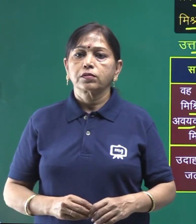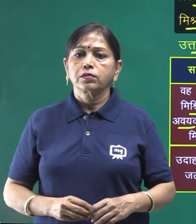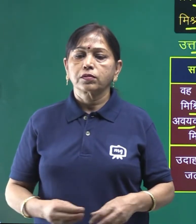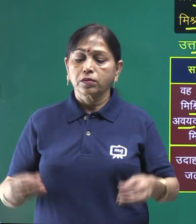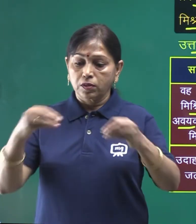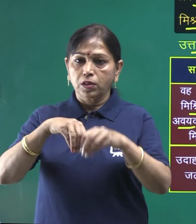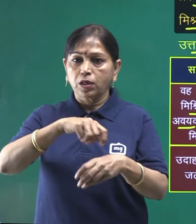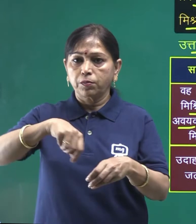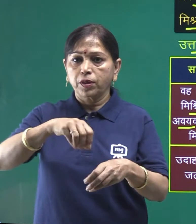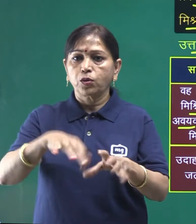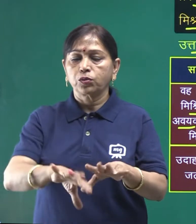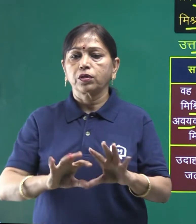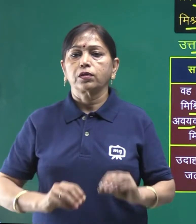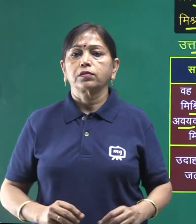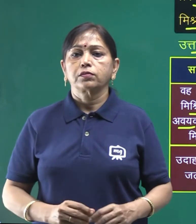मिले होते हैं।